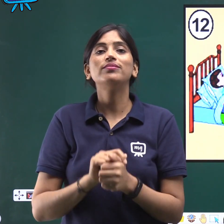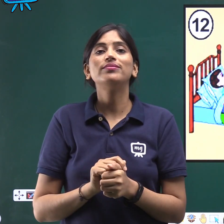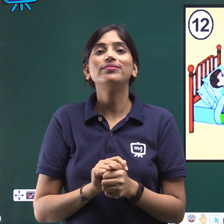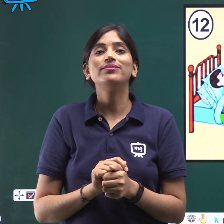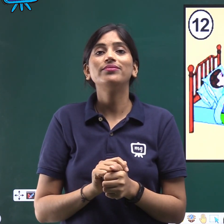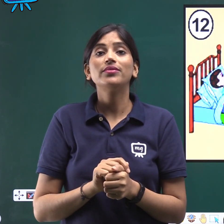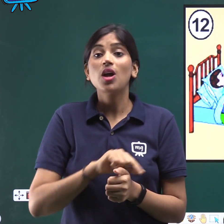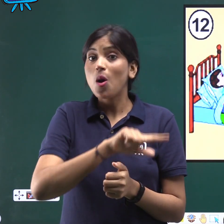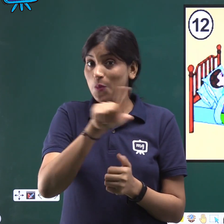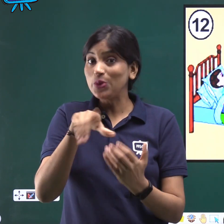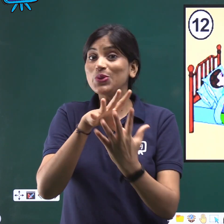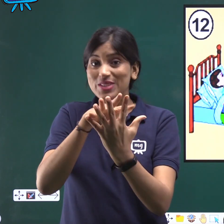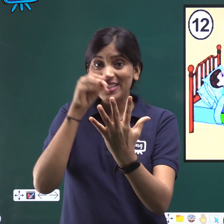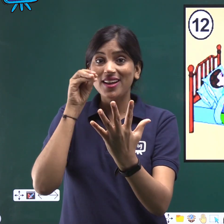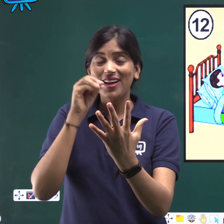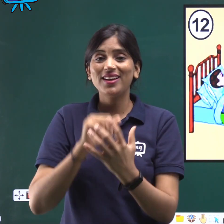बहुत कुछ सीखा।